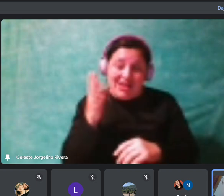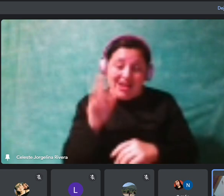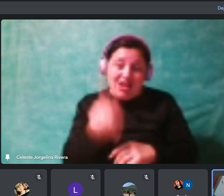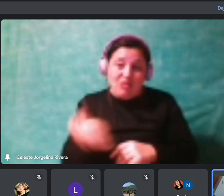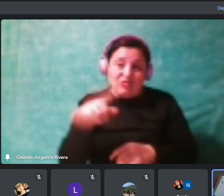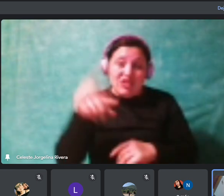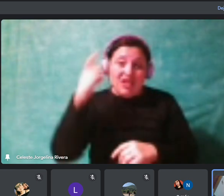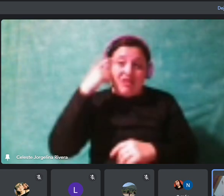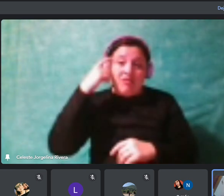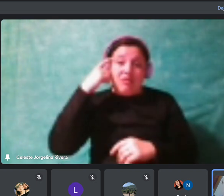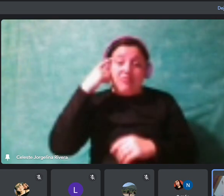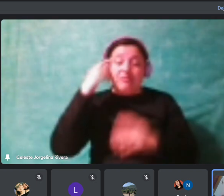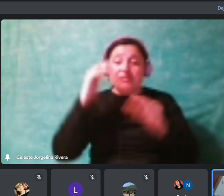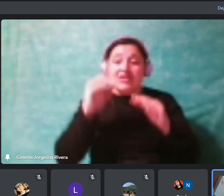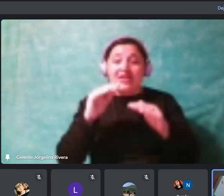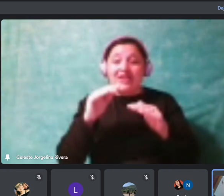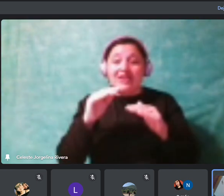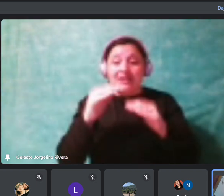marcaron, ¿sí?